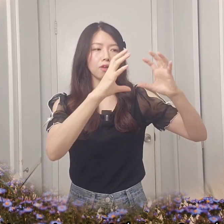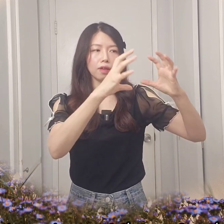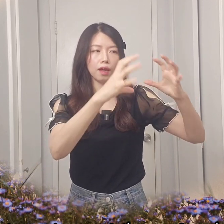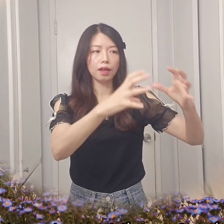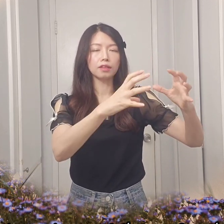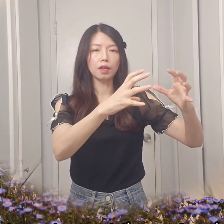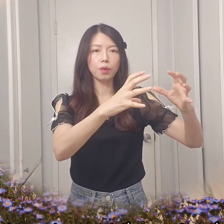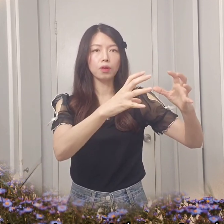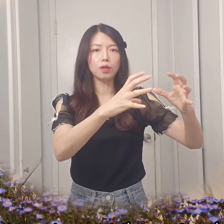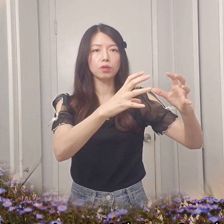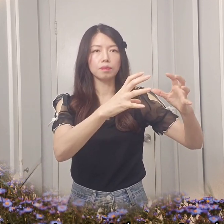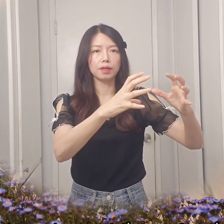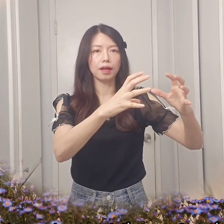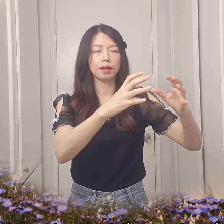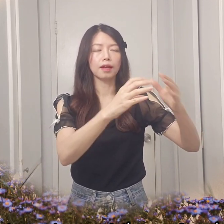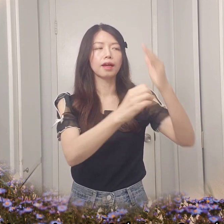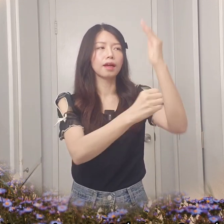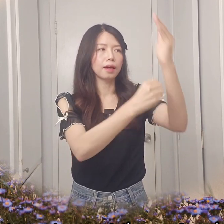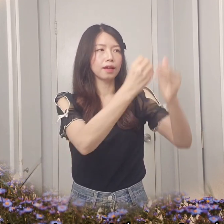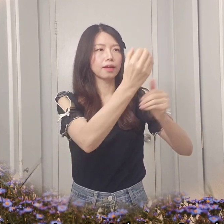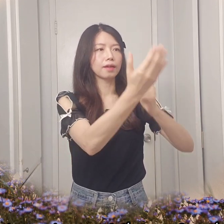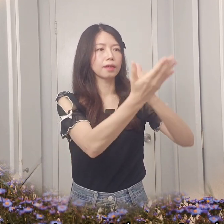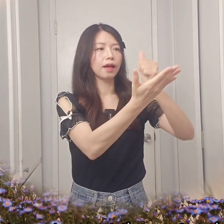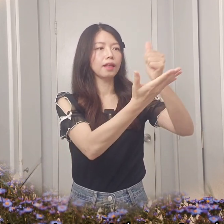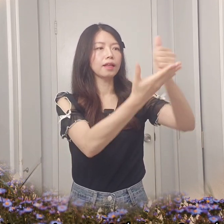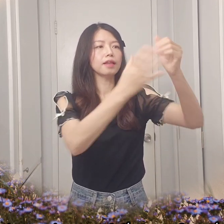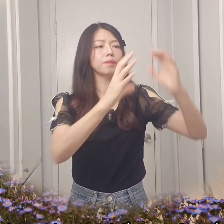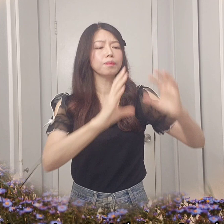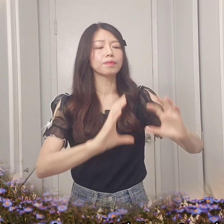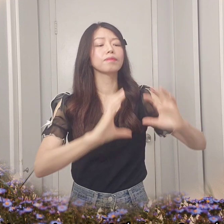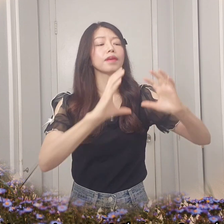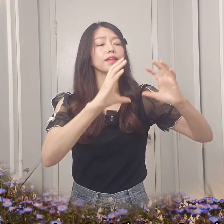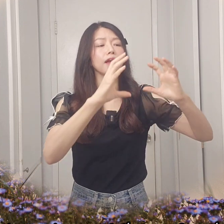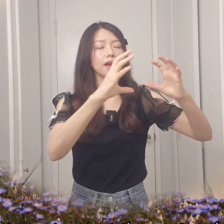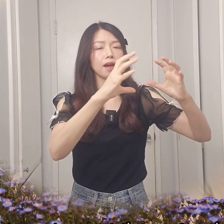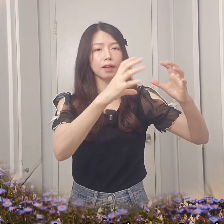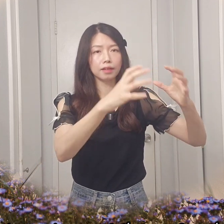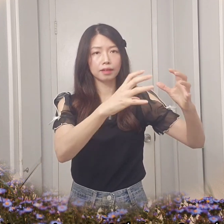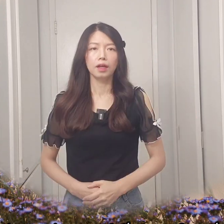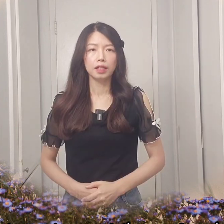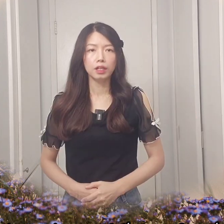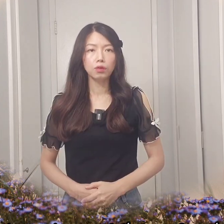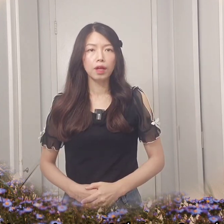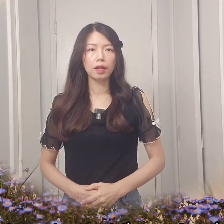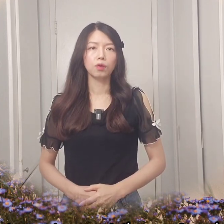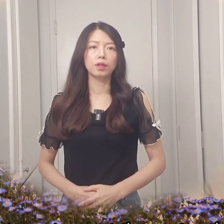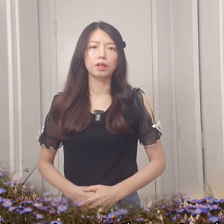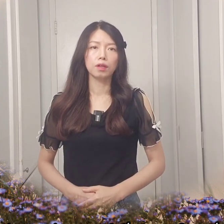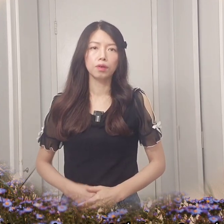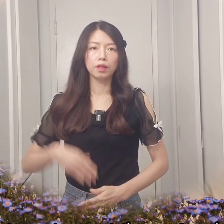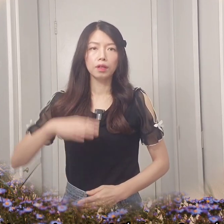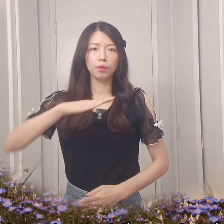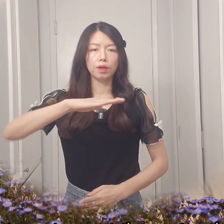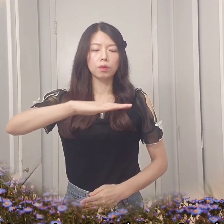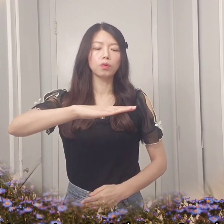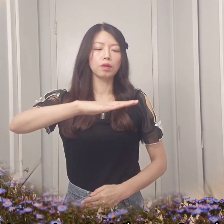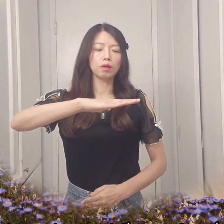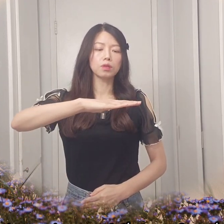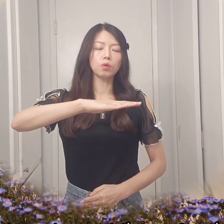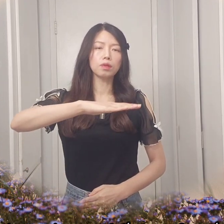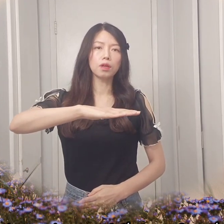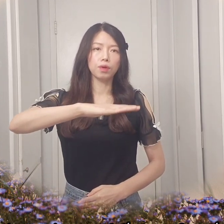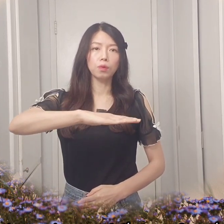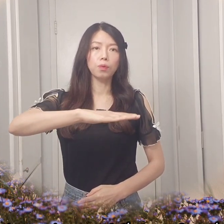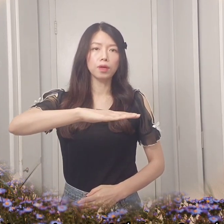그냥 이렇게 크게 표현해줬습니다. 하나님 나라 이루다라고 한 뜻의 수어는 왼손을